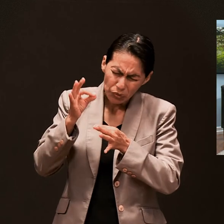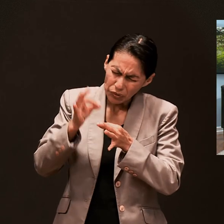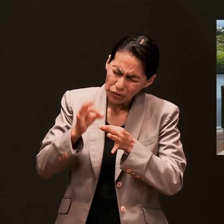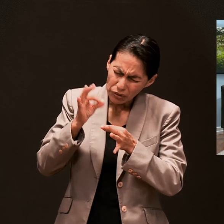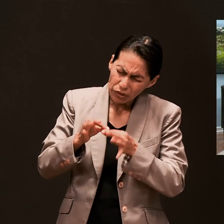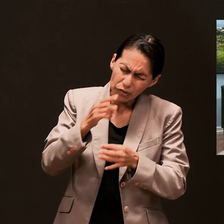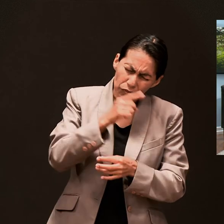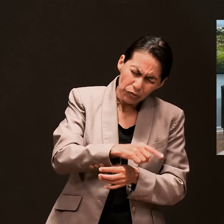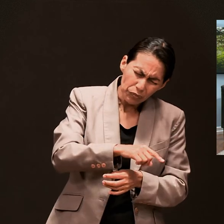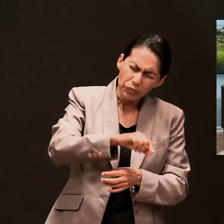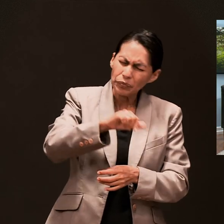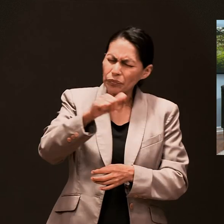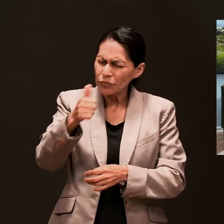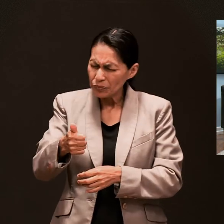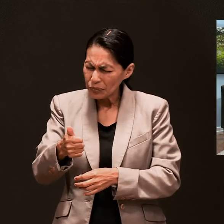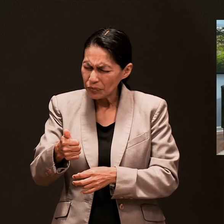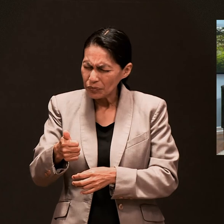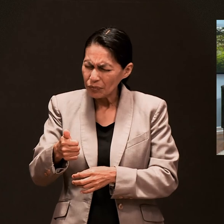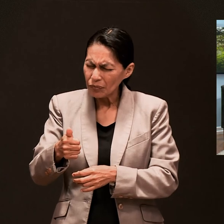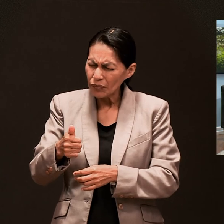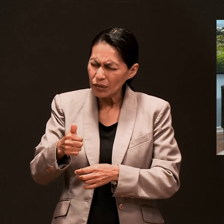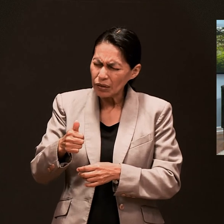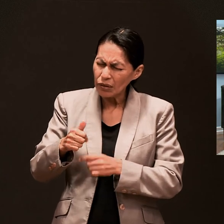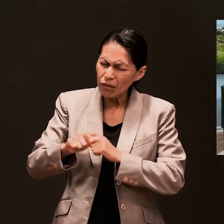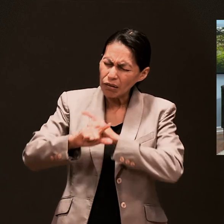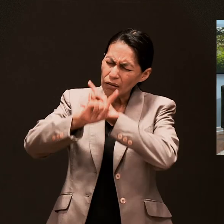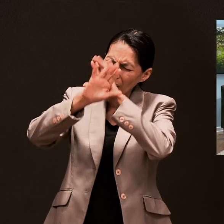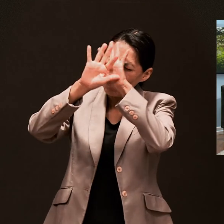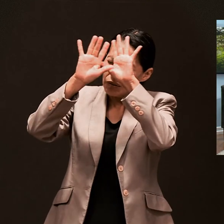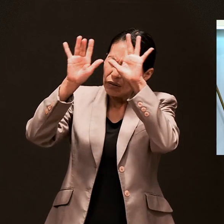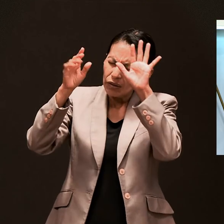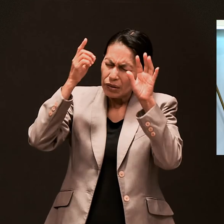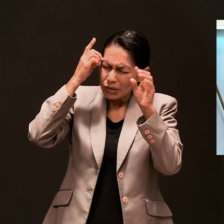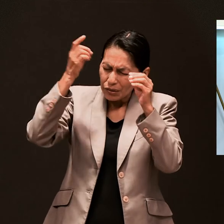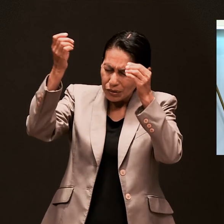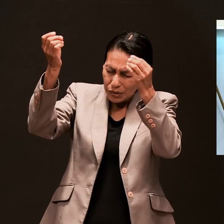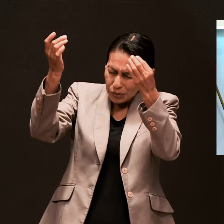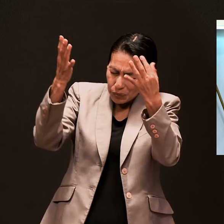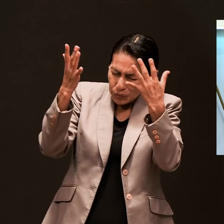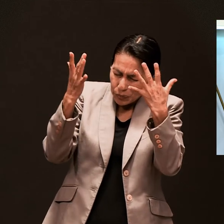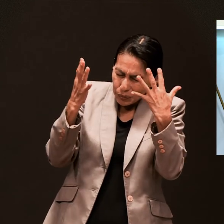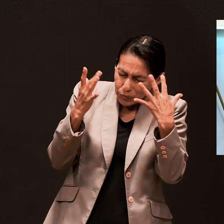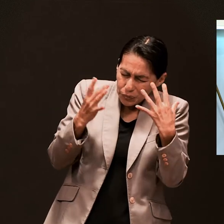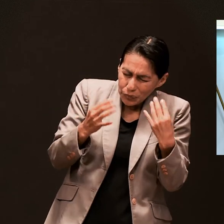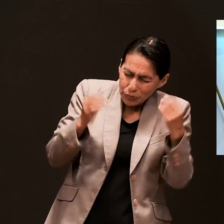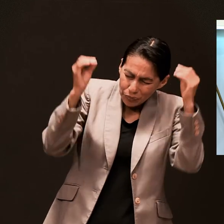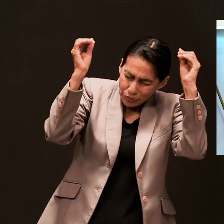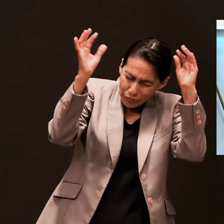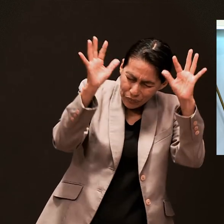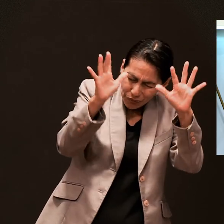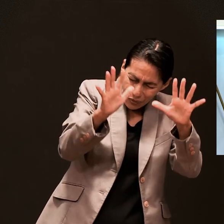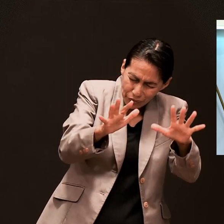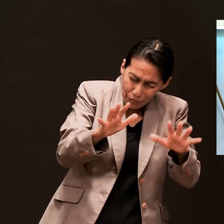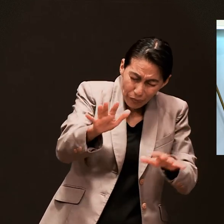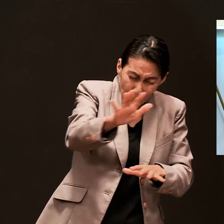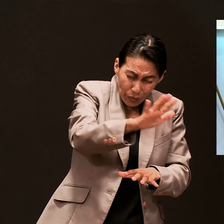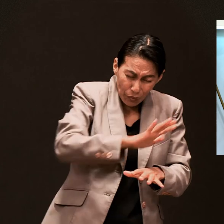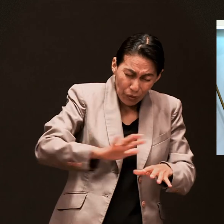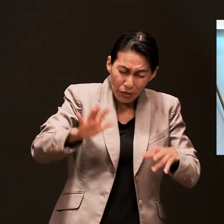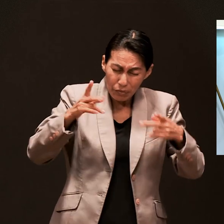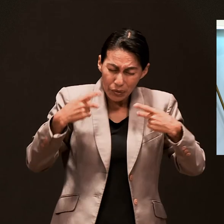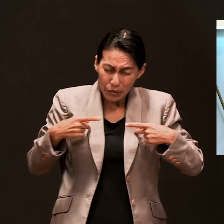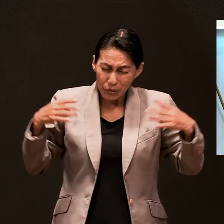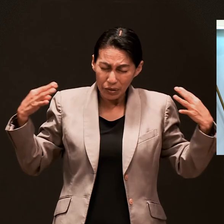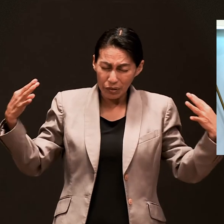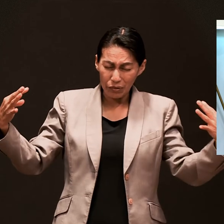estemos unidos en oración que oremos los unos por los otros y que la gloria de Cristo pueda ser visto